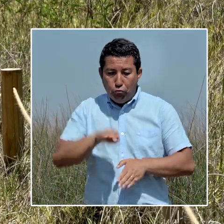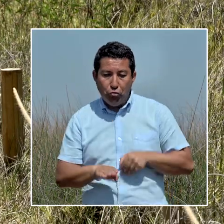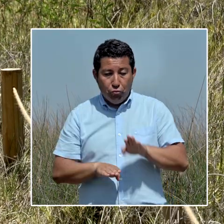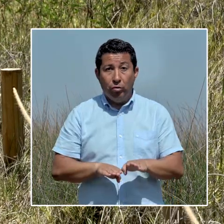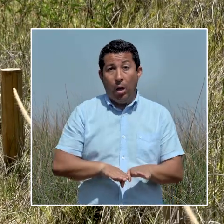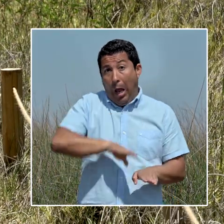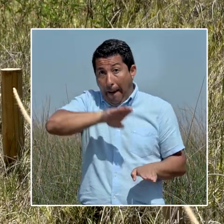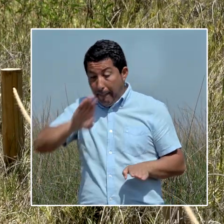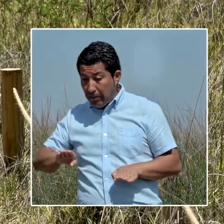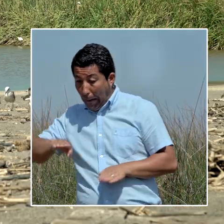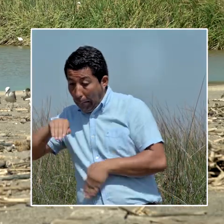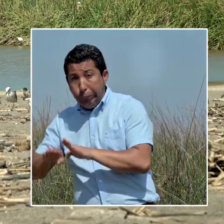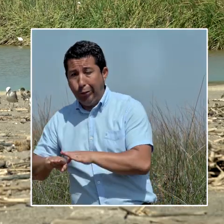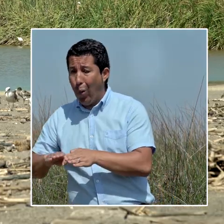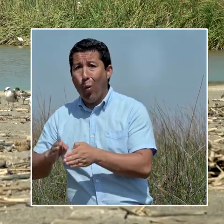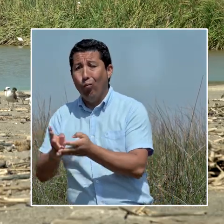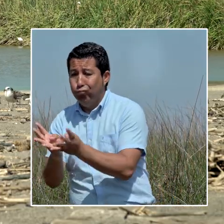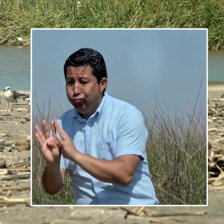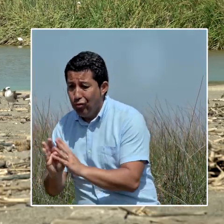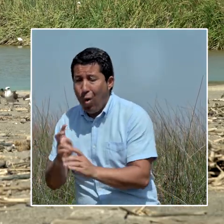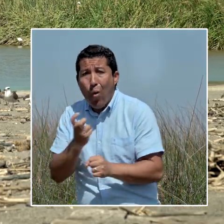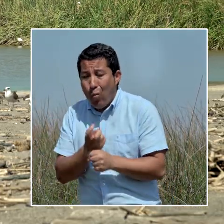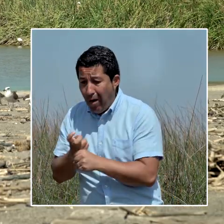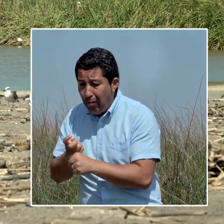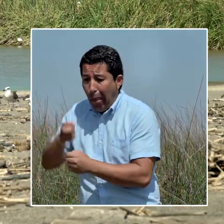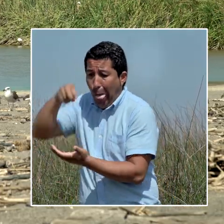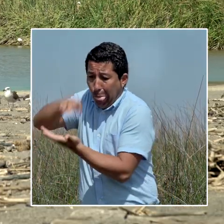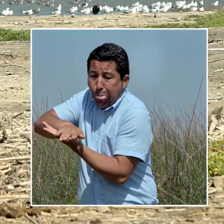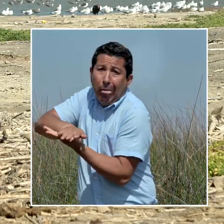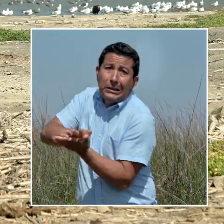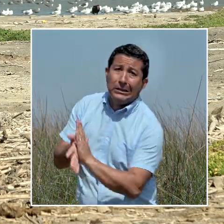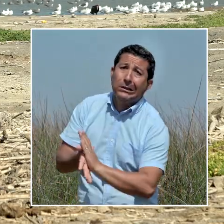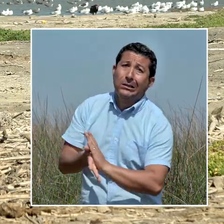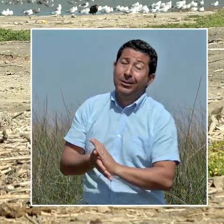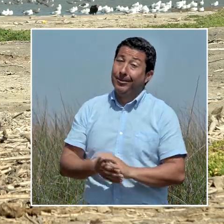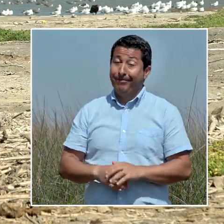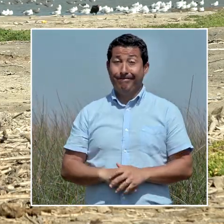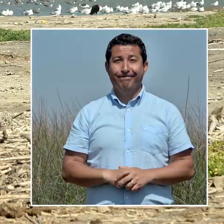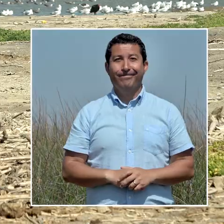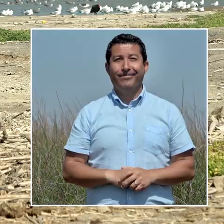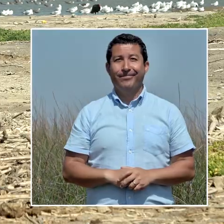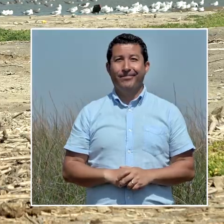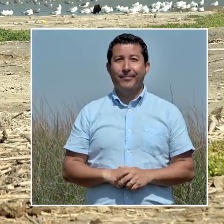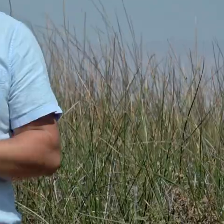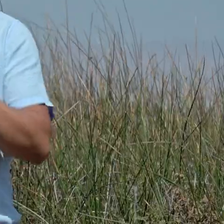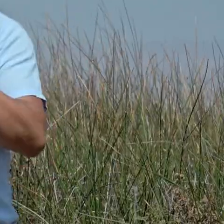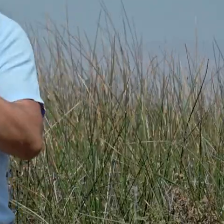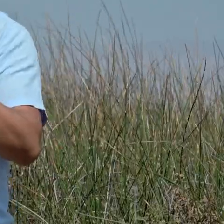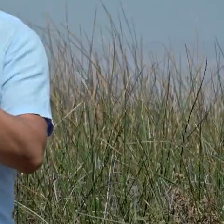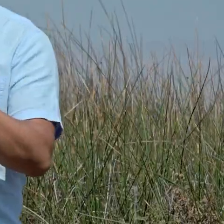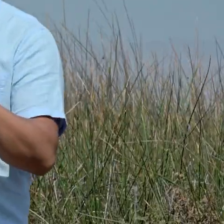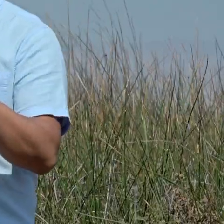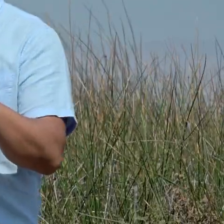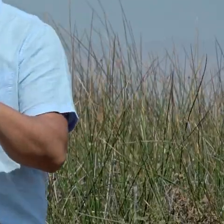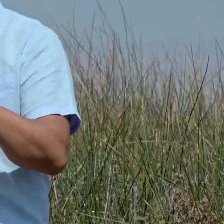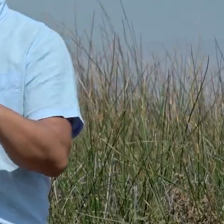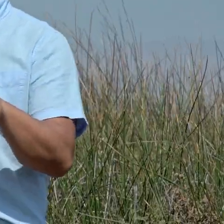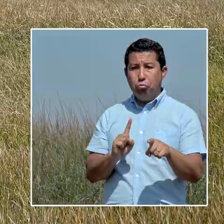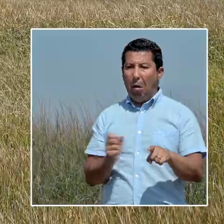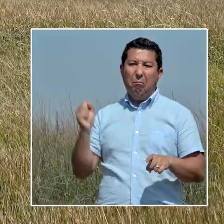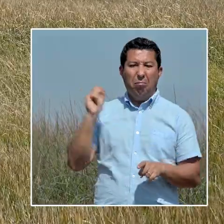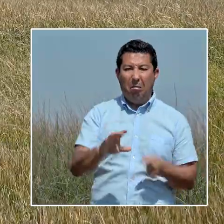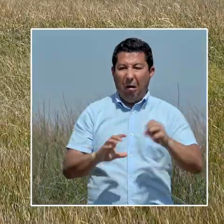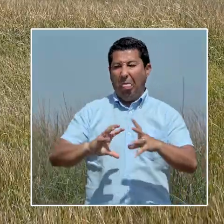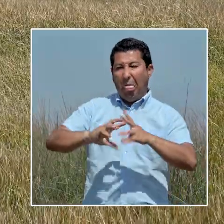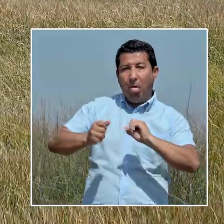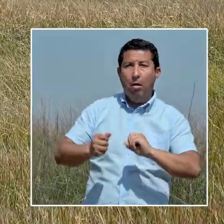ya que si pisas en otro lugar es posible que lo hagas sobre algún nido si ves a alguien dañando